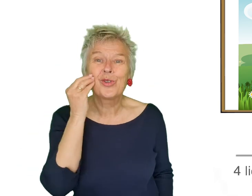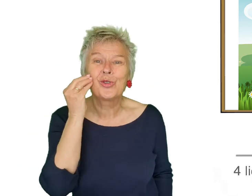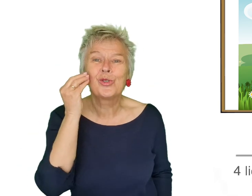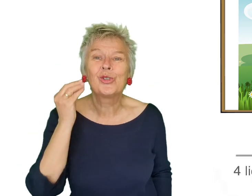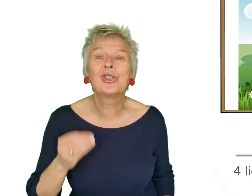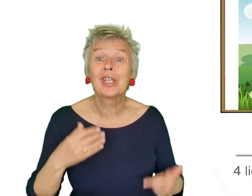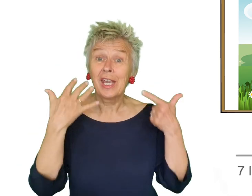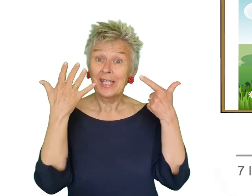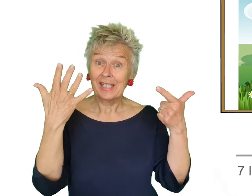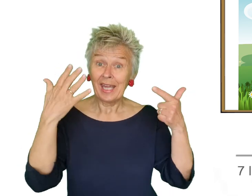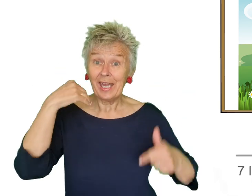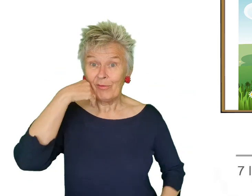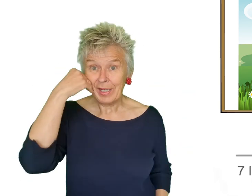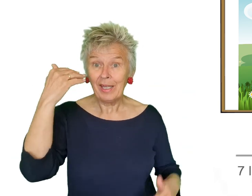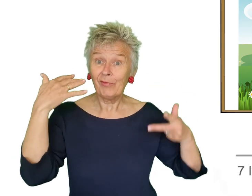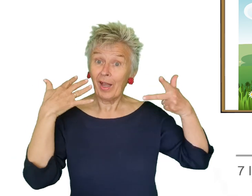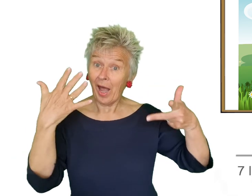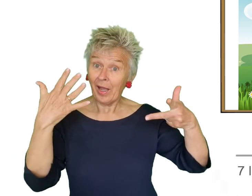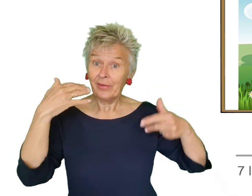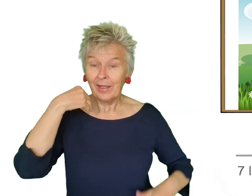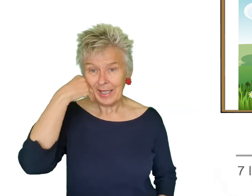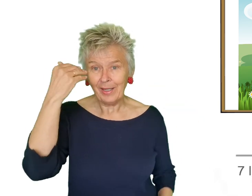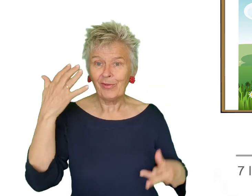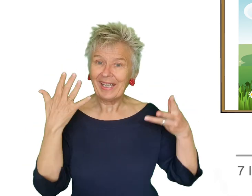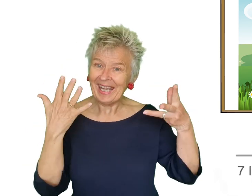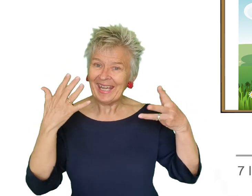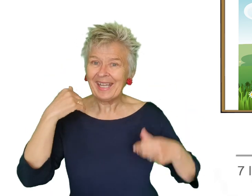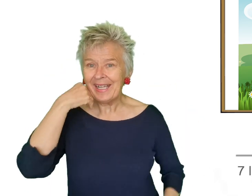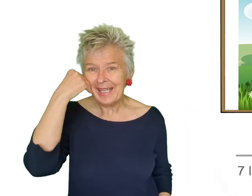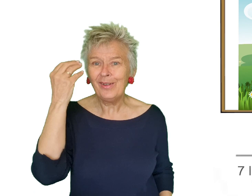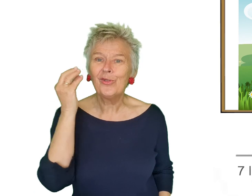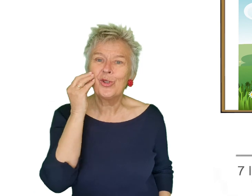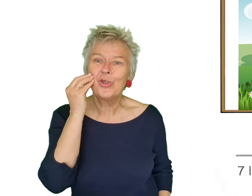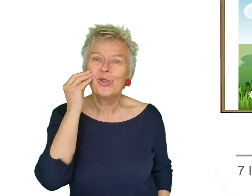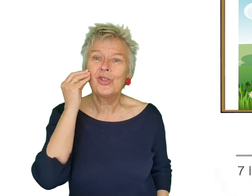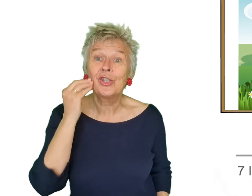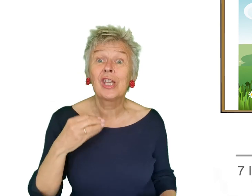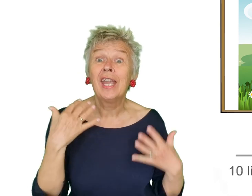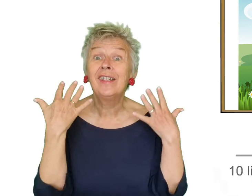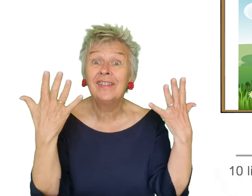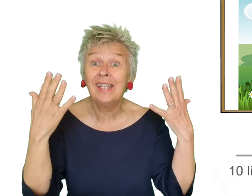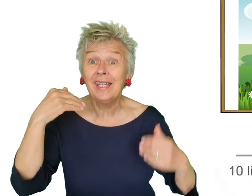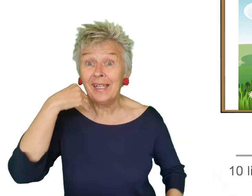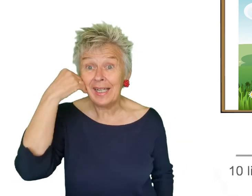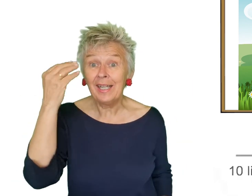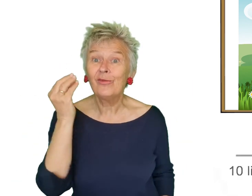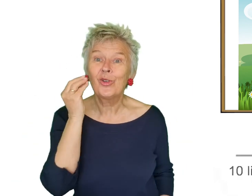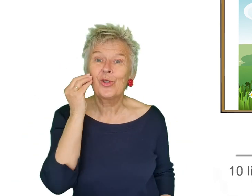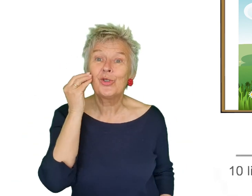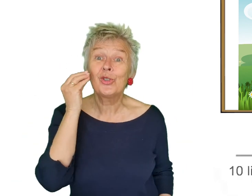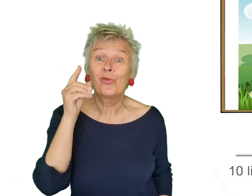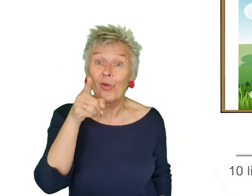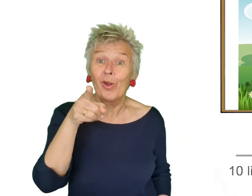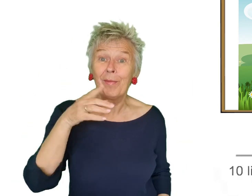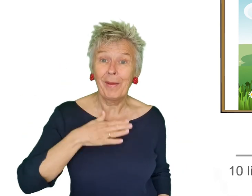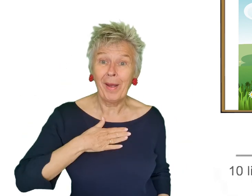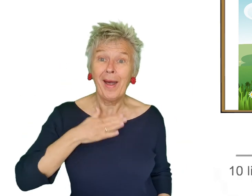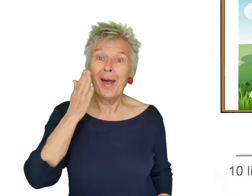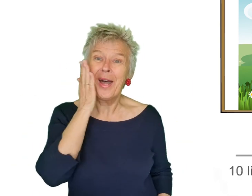kusjes zeven lieve acht lieve negen lieve kusjes 10 lieve kusjes voor mijn